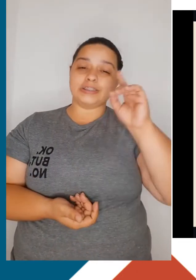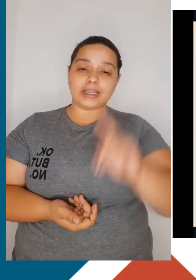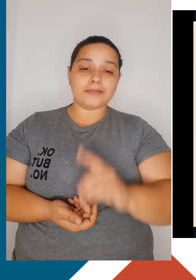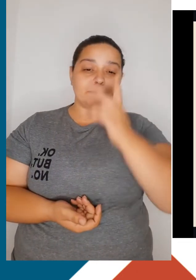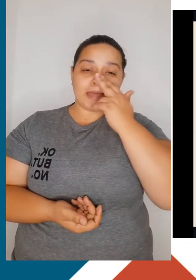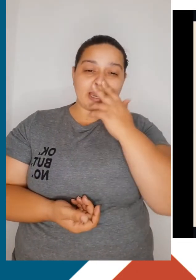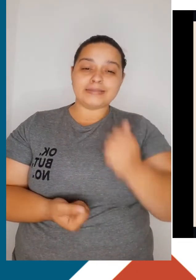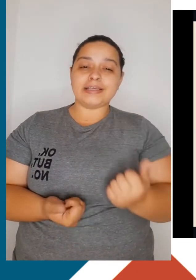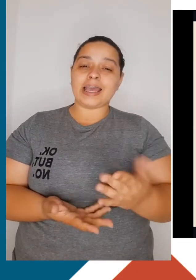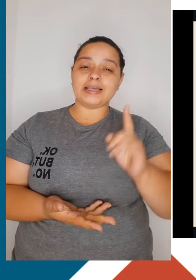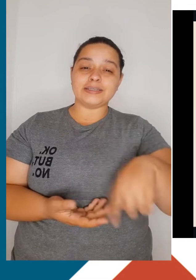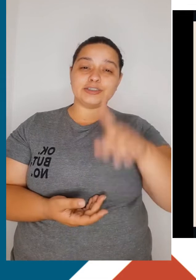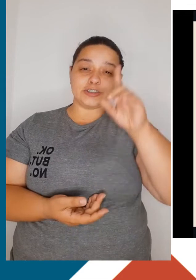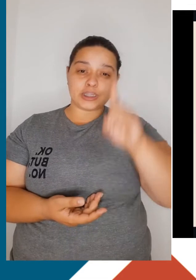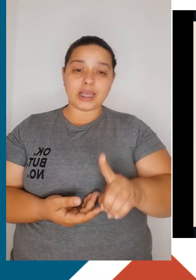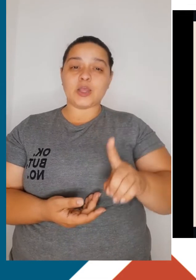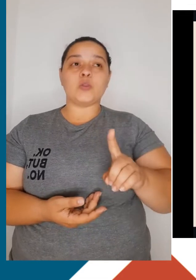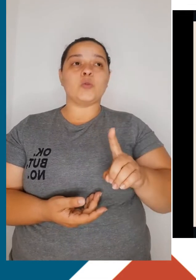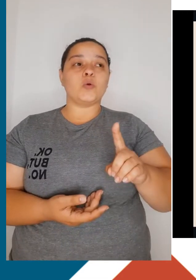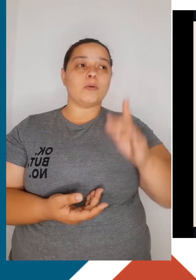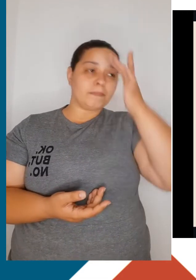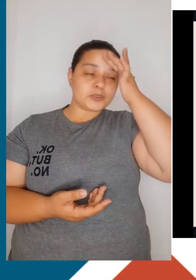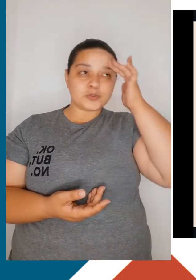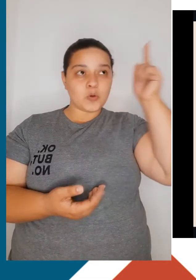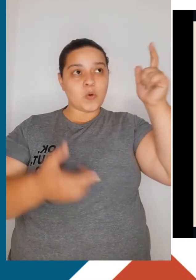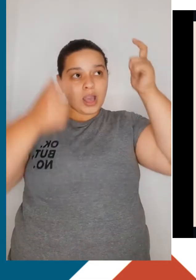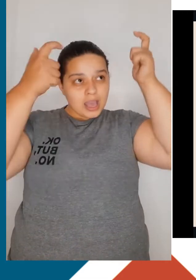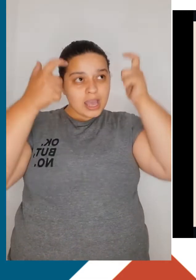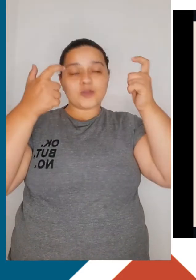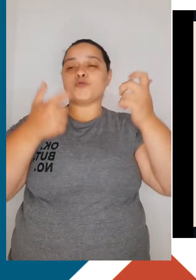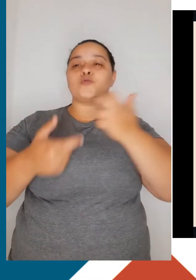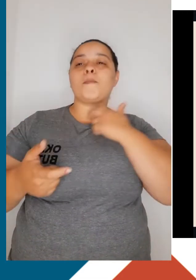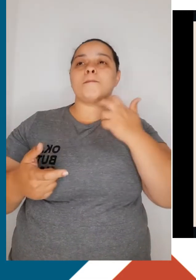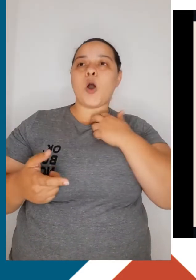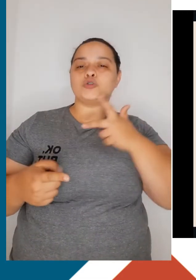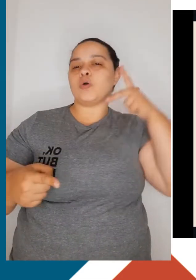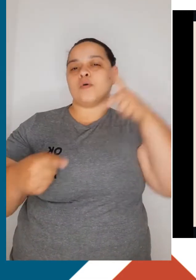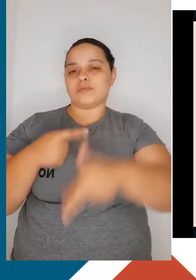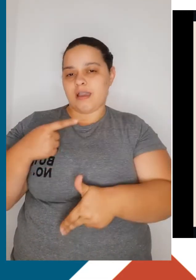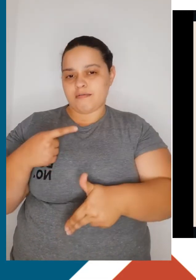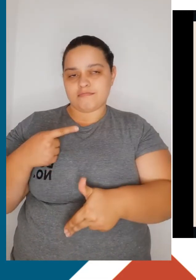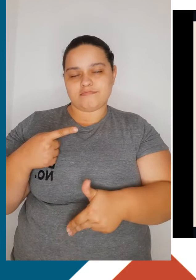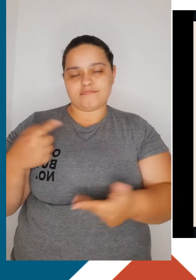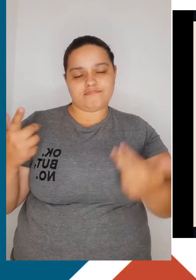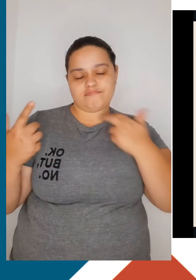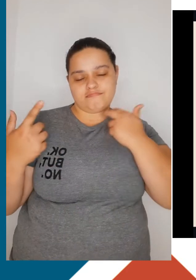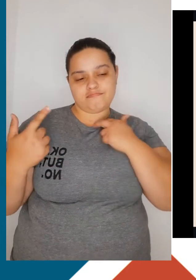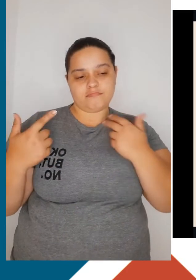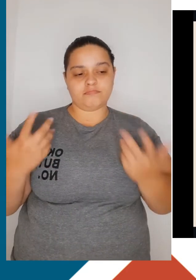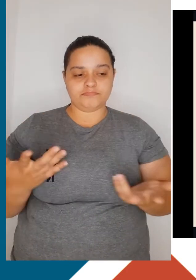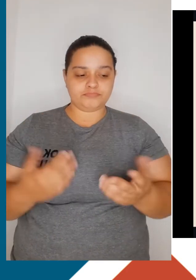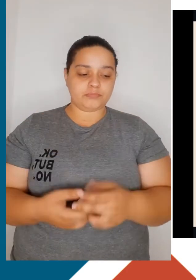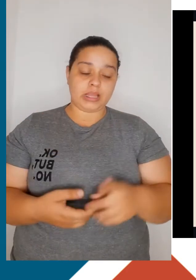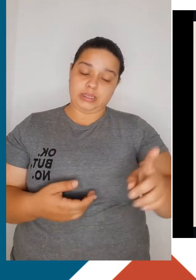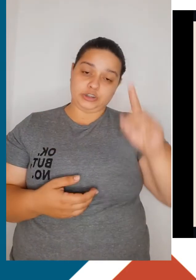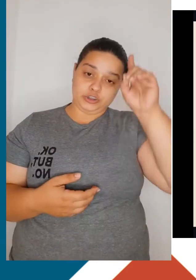eram considerados direitos que o soberano não poderia violar, né? Direitos invioláveis.